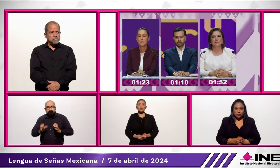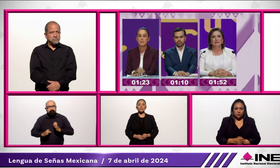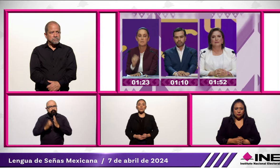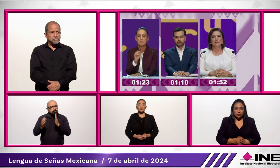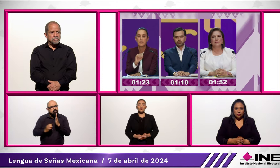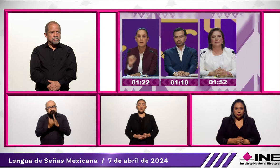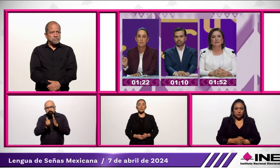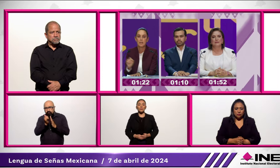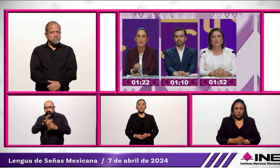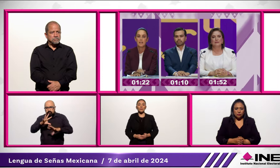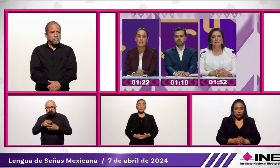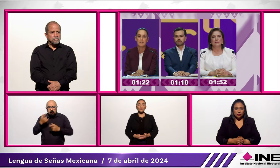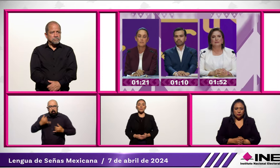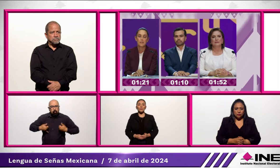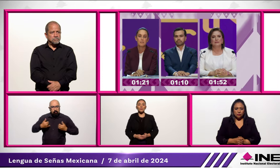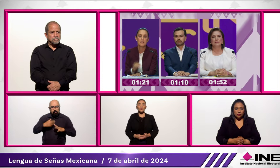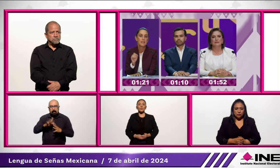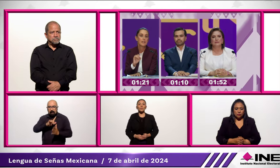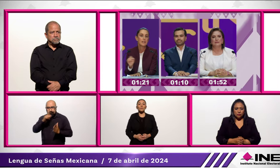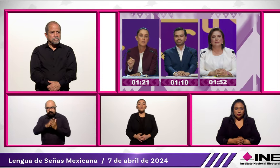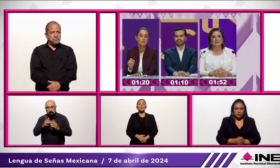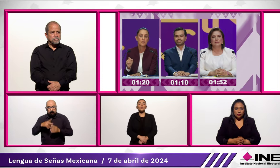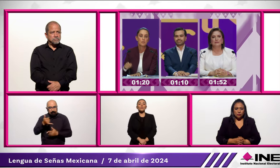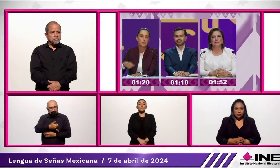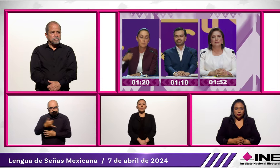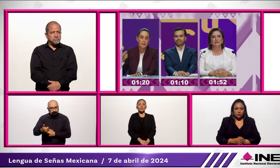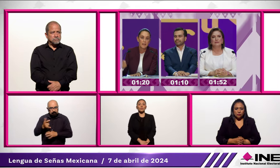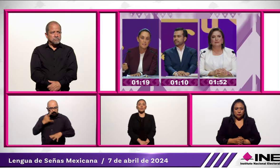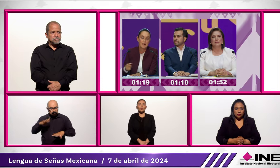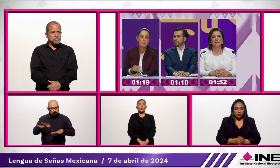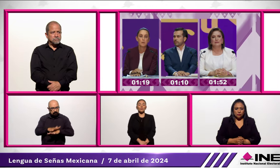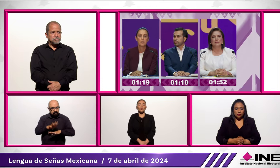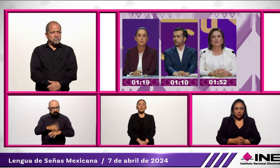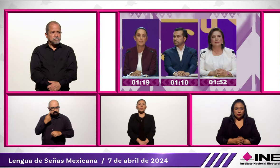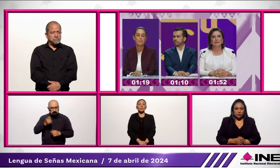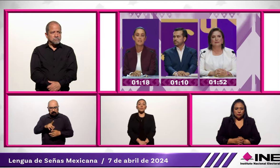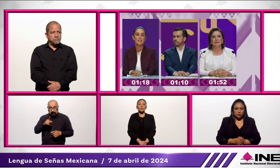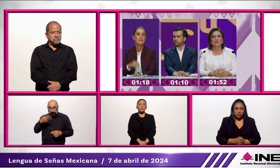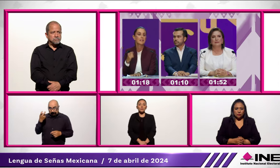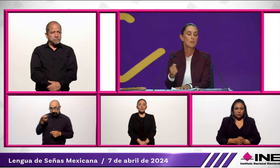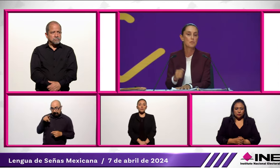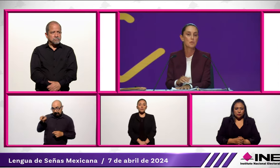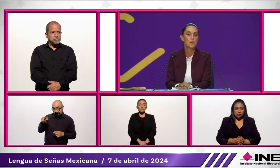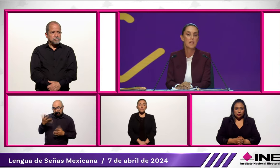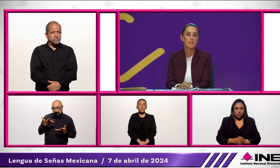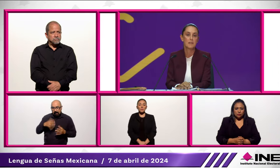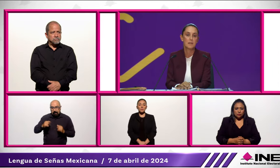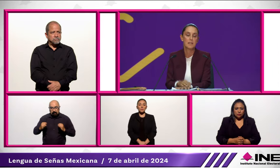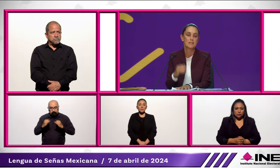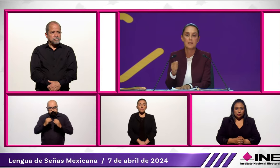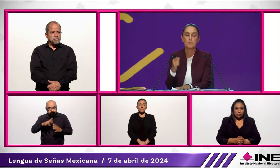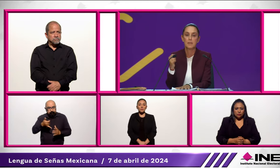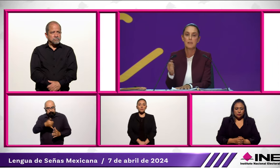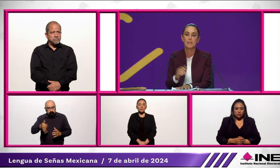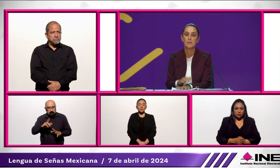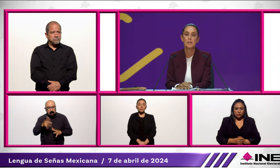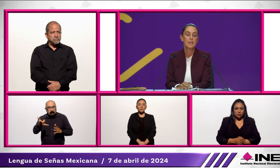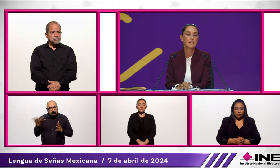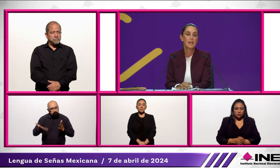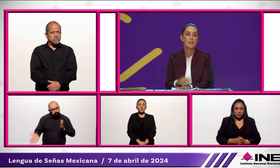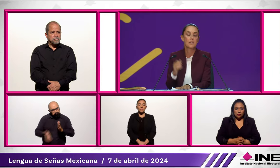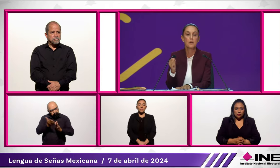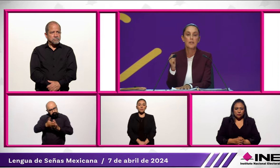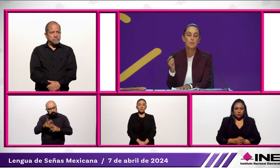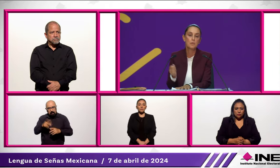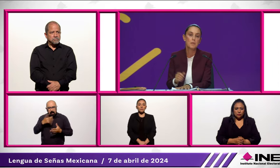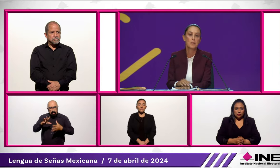los jóvenes. Vamos a cambiar la ley del Infonavit y la Constitución para que sea el propio Infonavit quien construya las viviendas. Estamos hablando